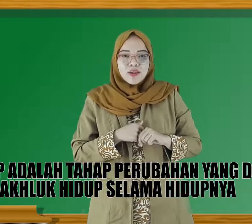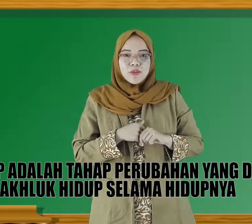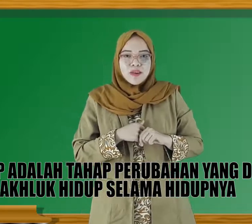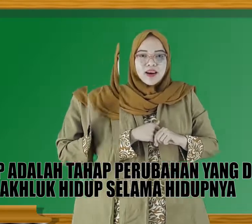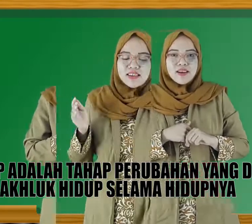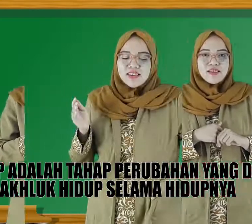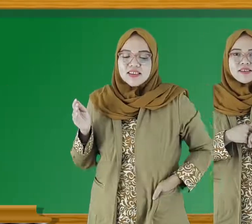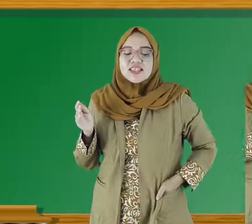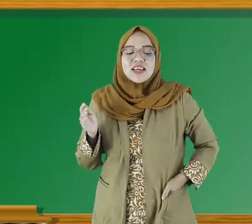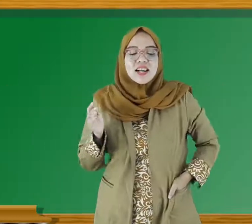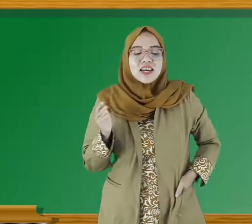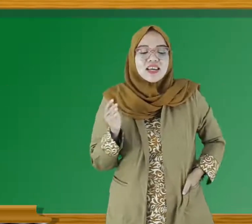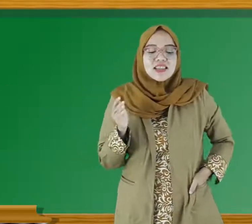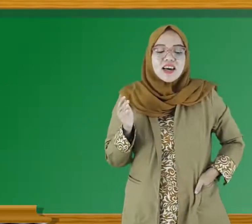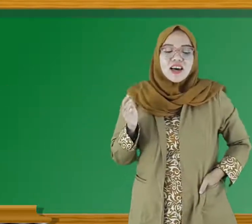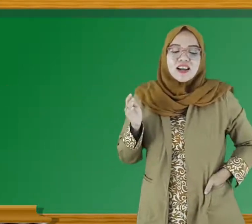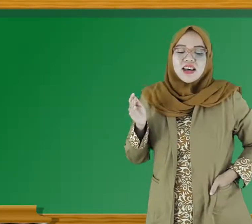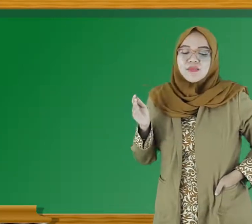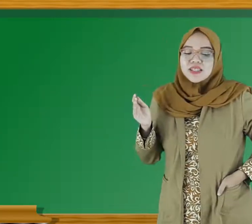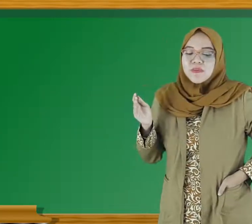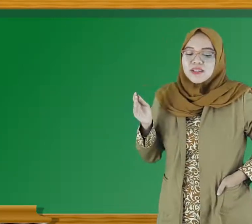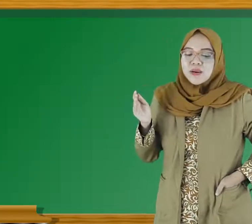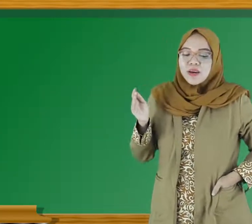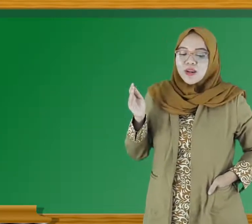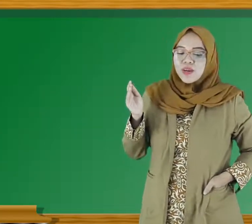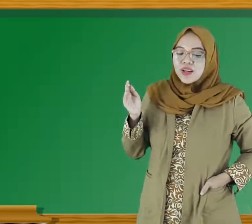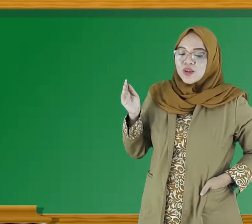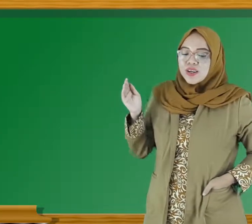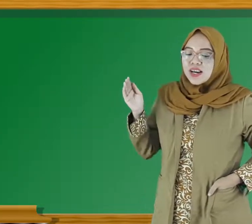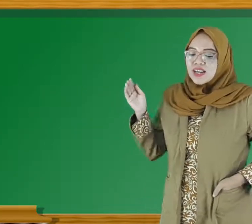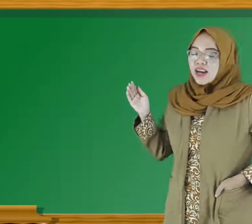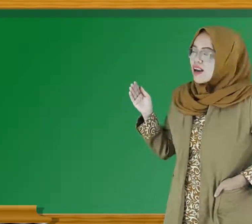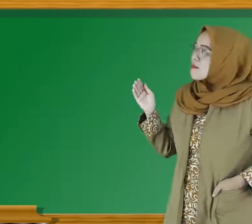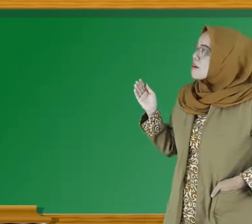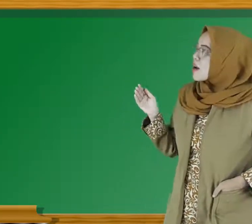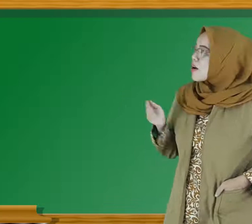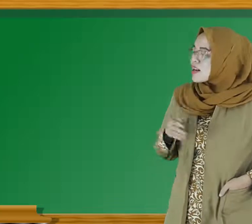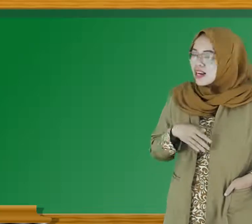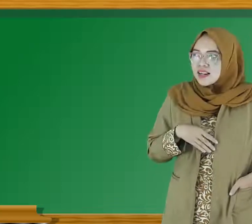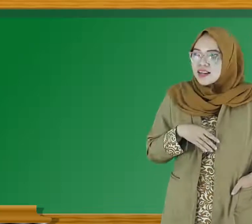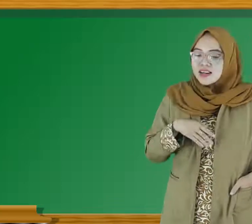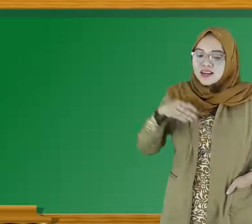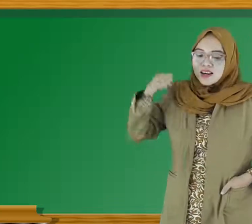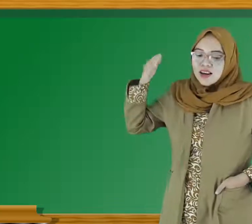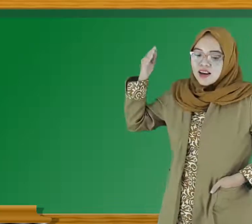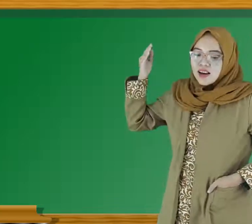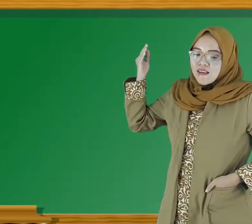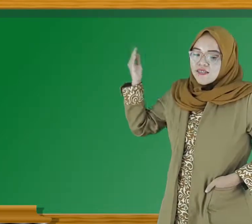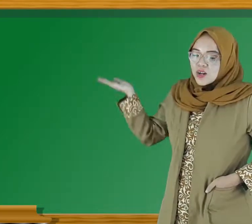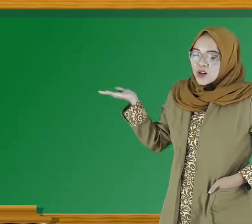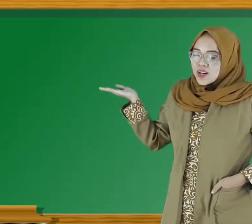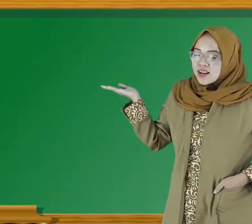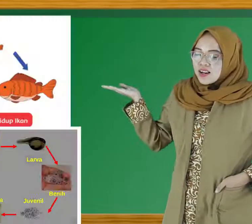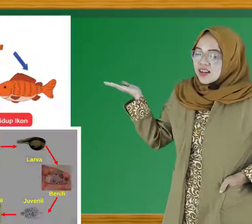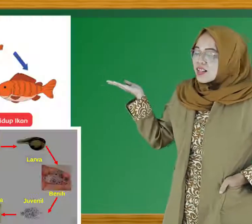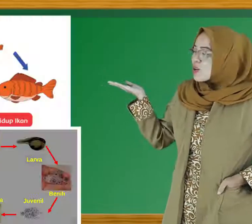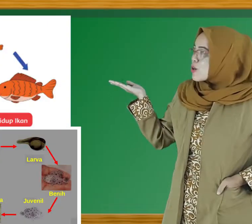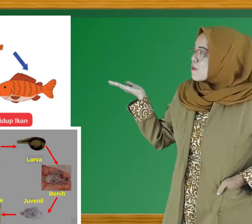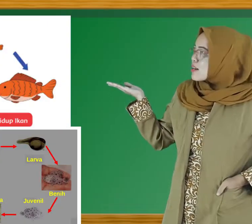hidupnya. Sekarang kita lihat bersama-sama daur hidup ikan ya. Berawal dari telur. Telur